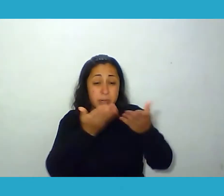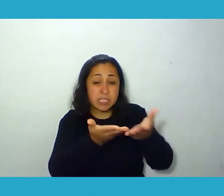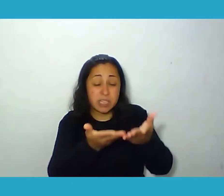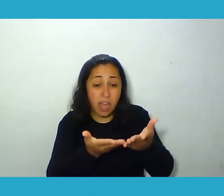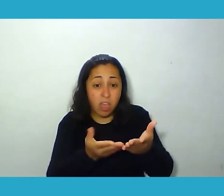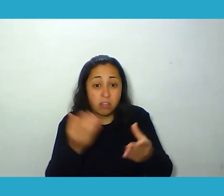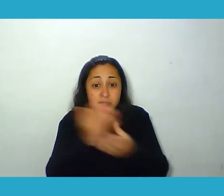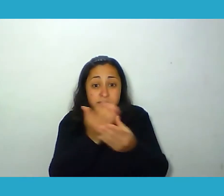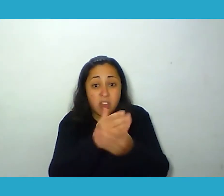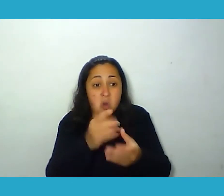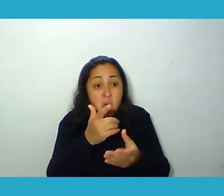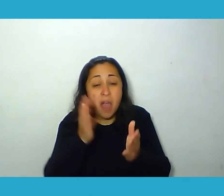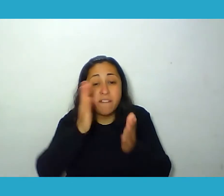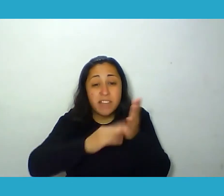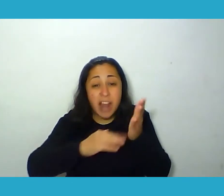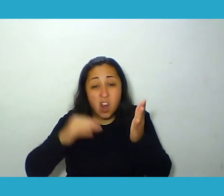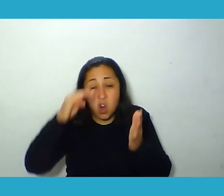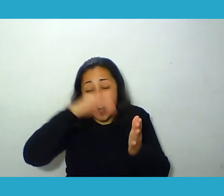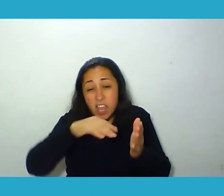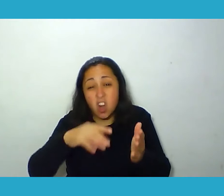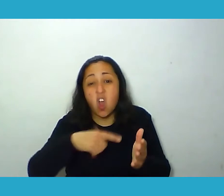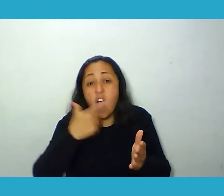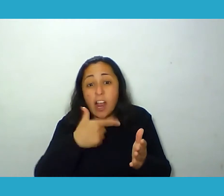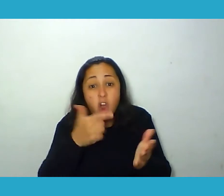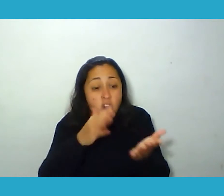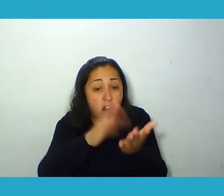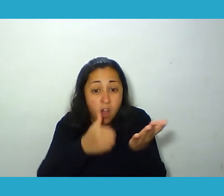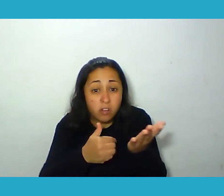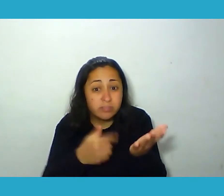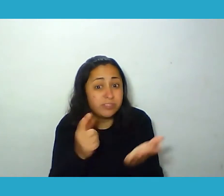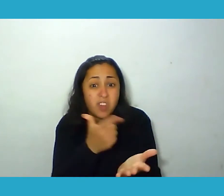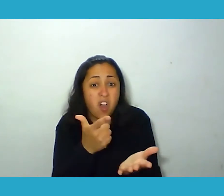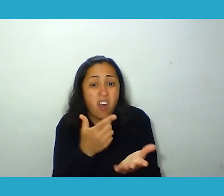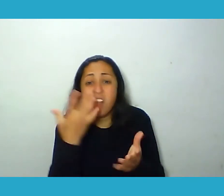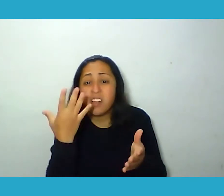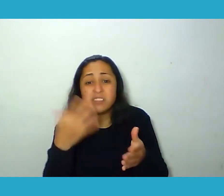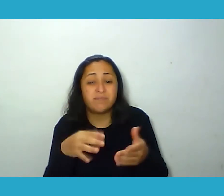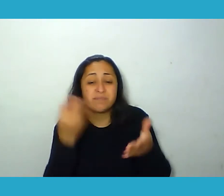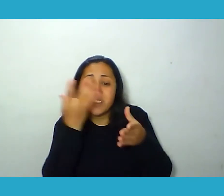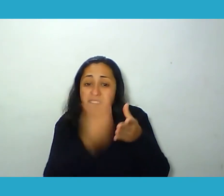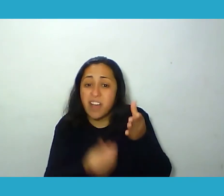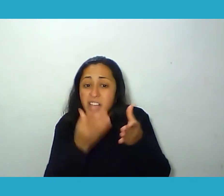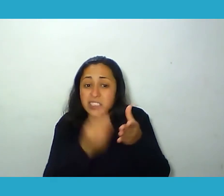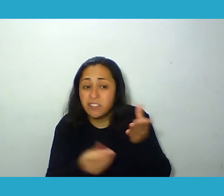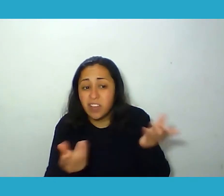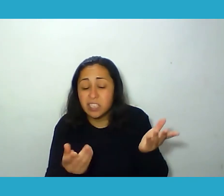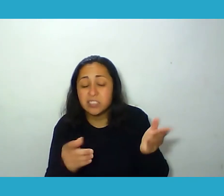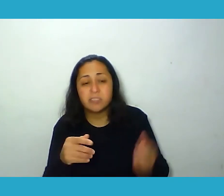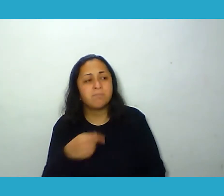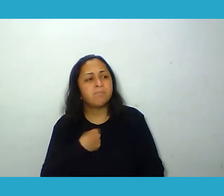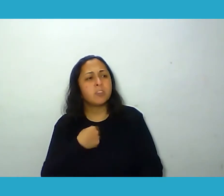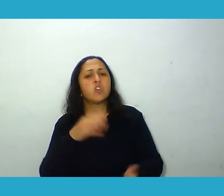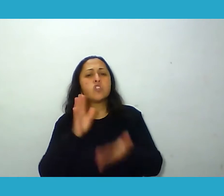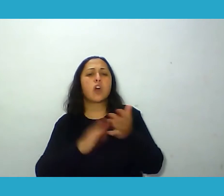en blanco y negro y no a color y con muchas deficiencias. Dice que hojeó anoche un libro respecto